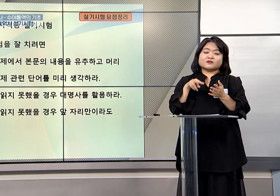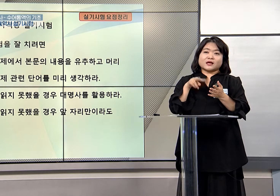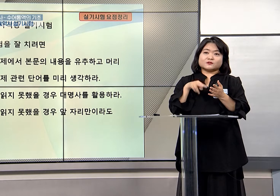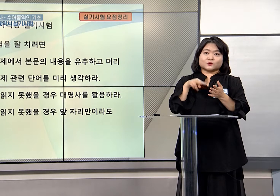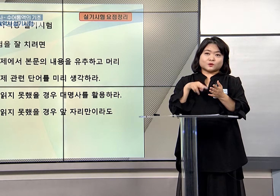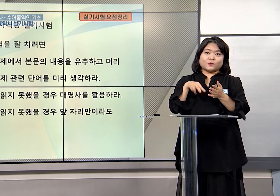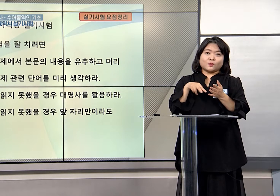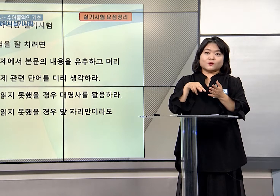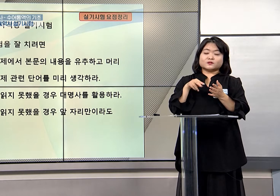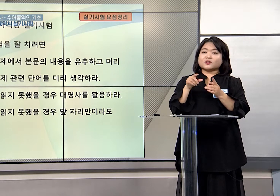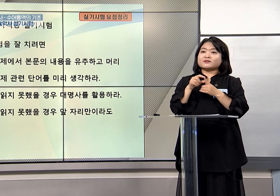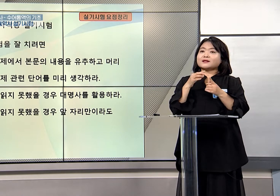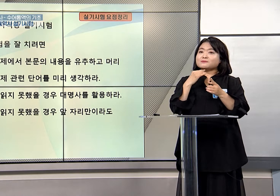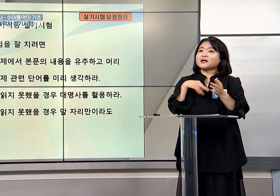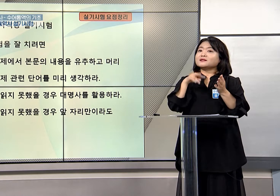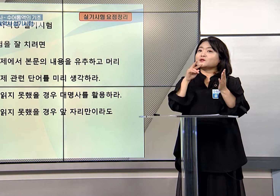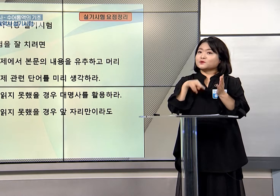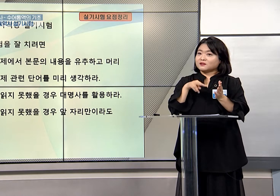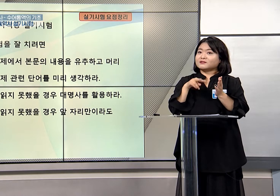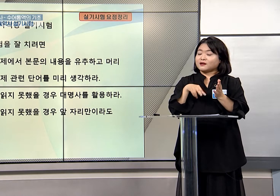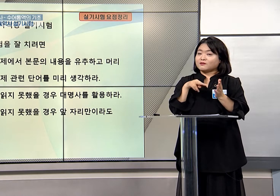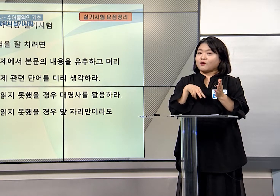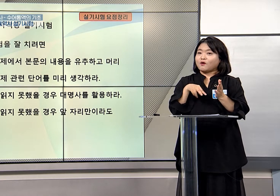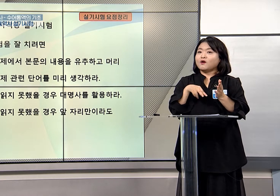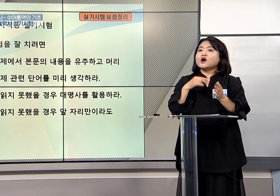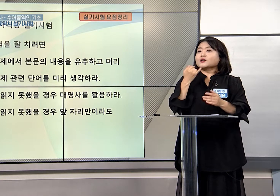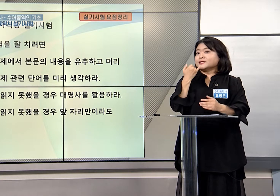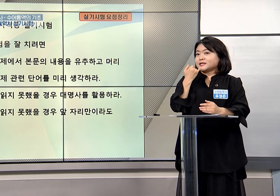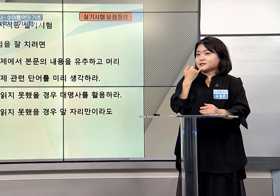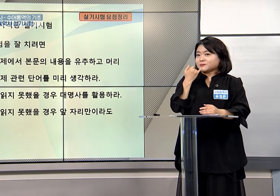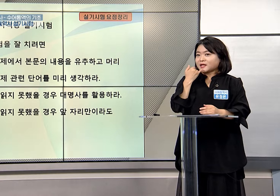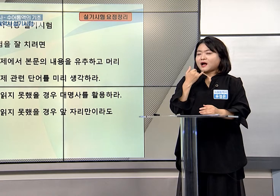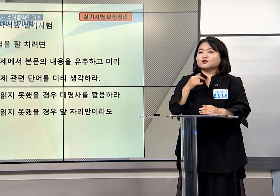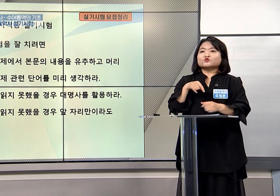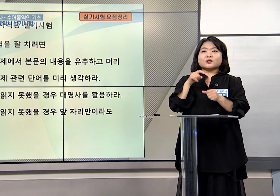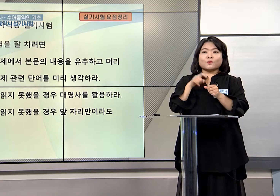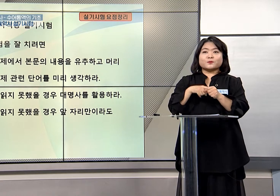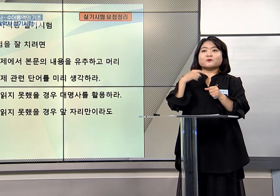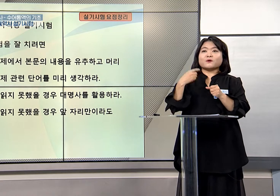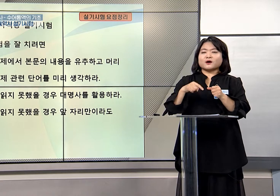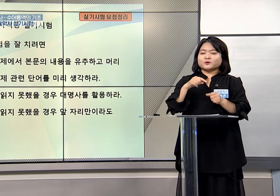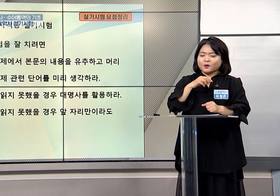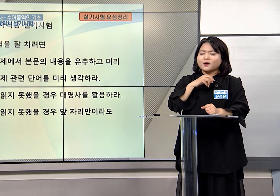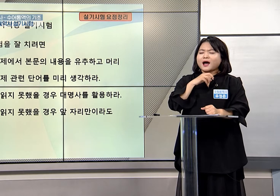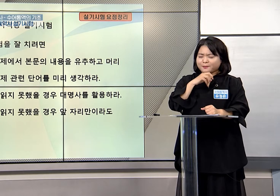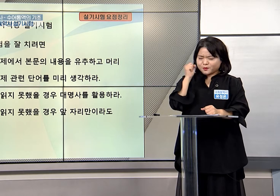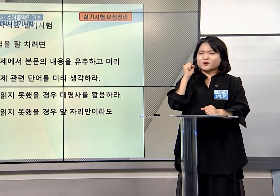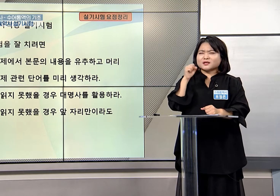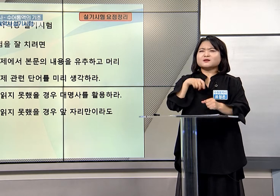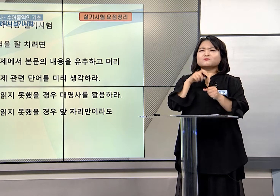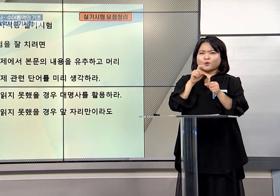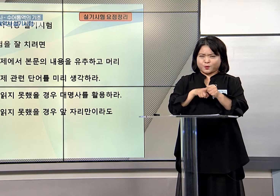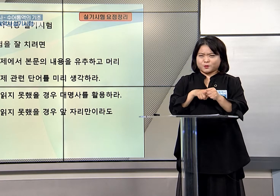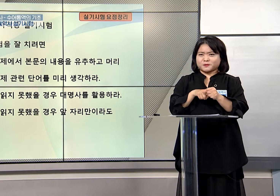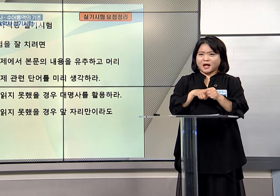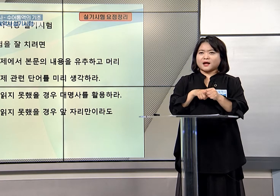읽어내는 것도 첫 단위만이라도 읽어내는 거 괜찮습니다. 우리의 목표는 뭐라고요? 합격이 목표입니다.